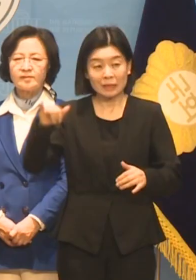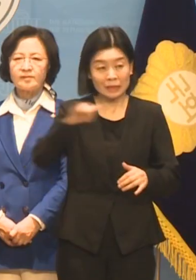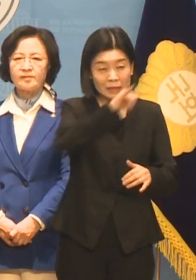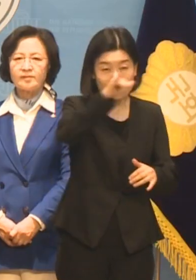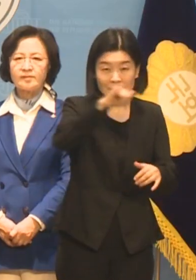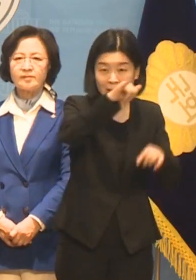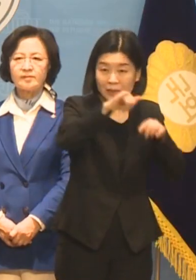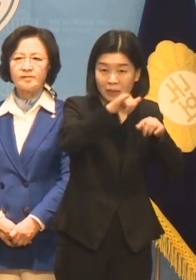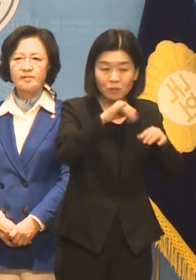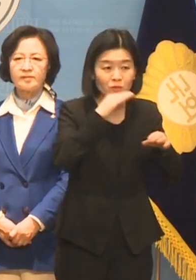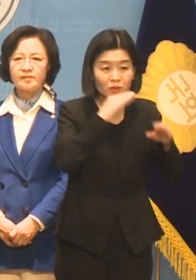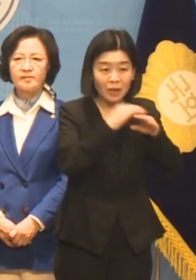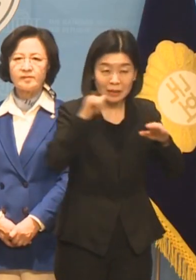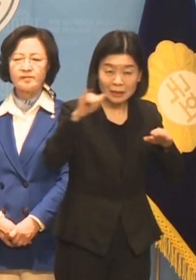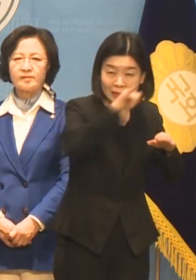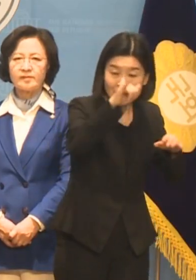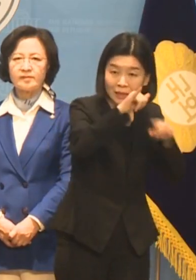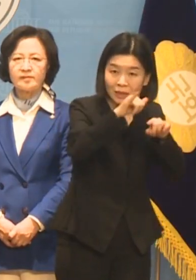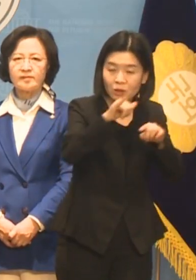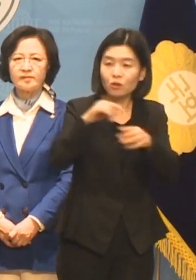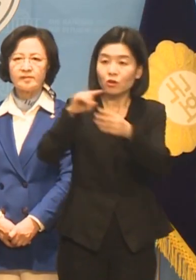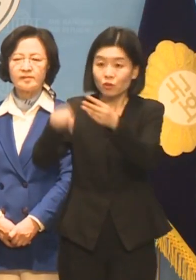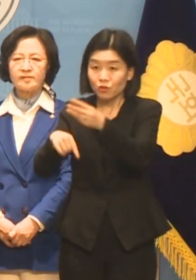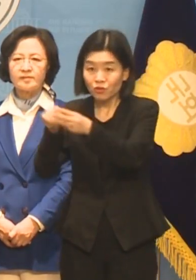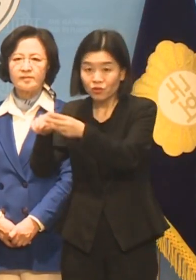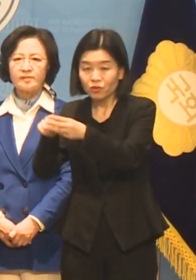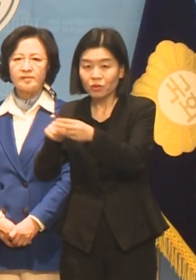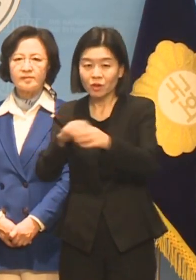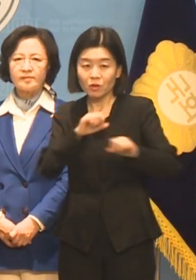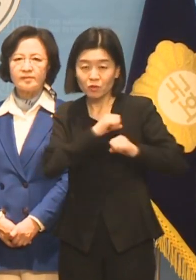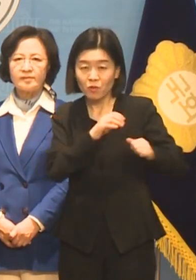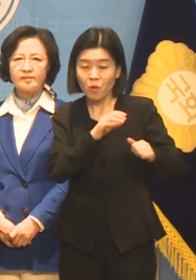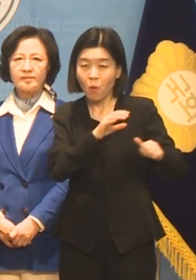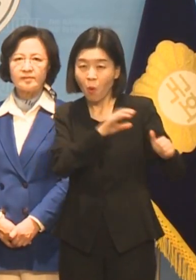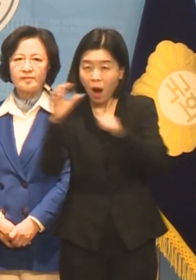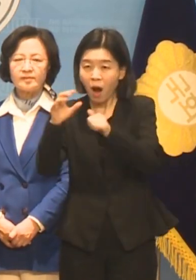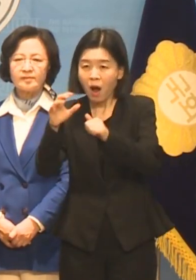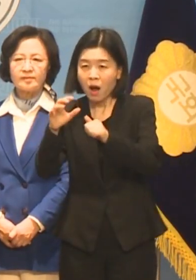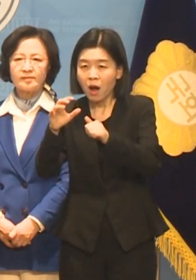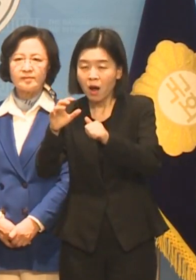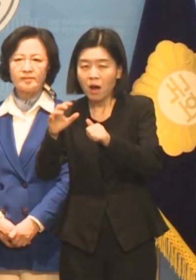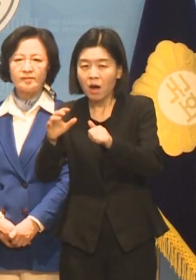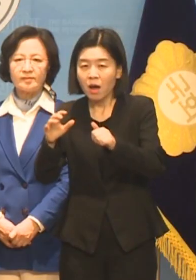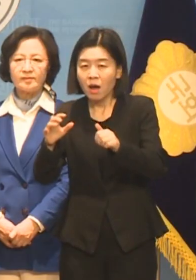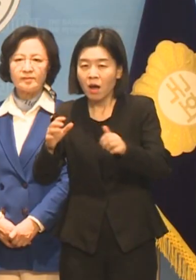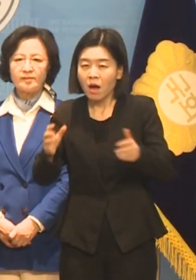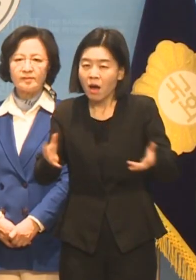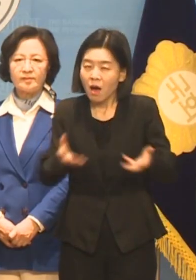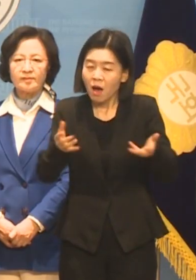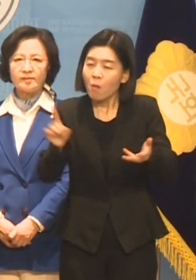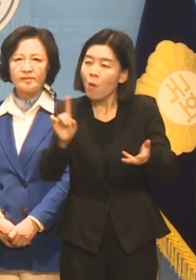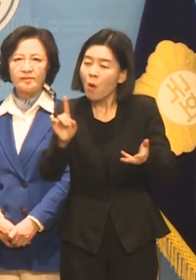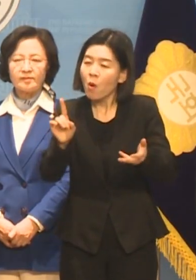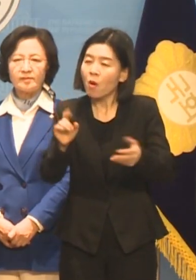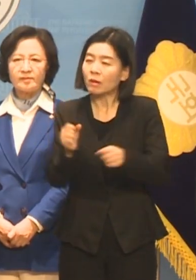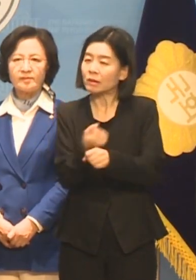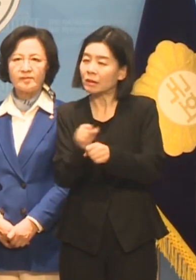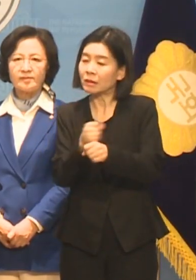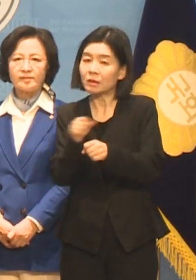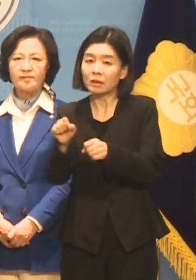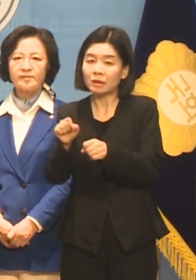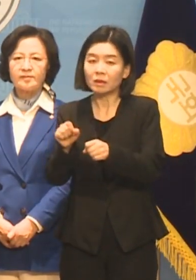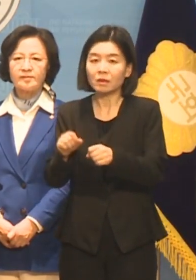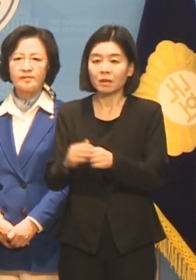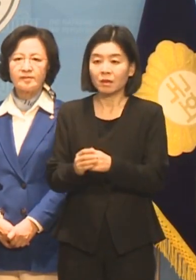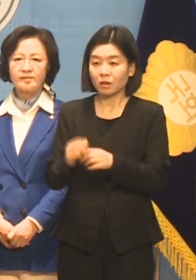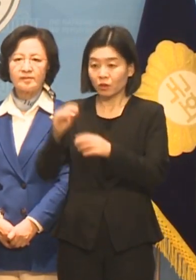함께 윤석열 정권의 외환 도발이 점차 그 실체를 드러내고 있습니다. 윤석열 정권이 안보 동맹을 국내